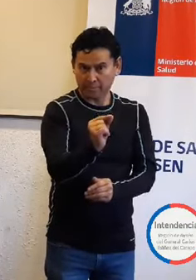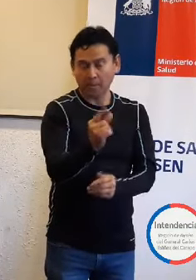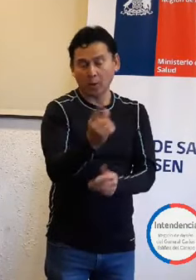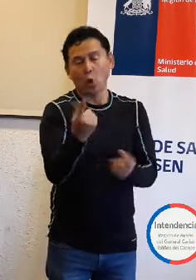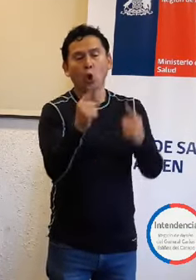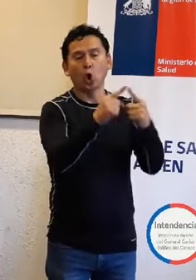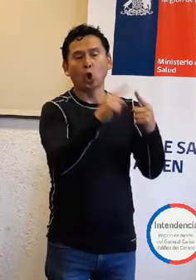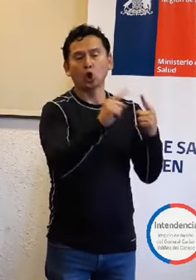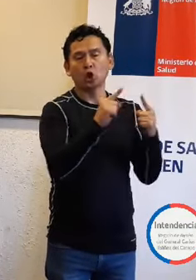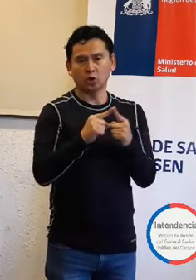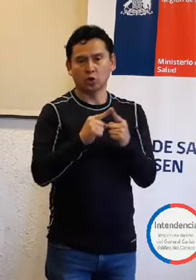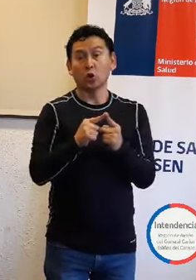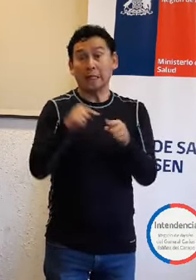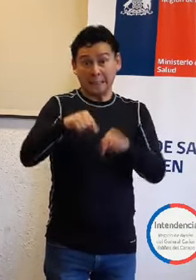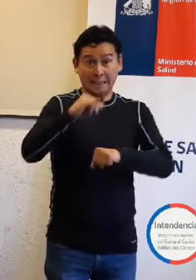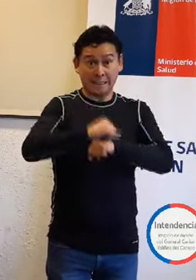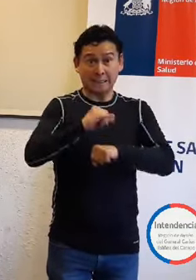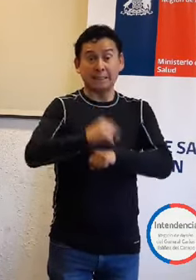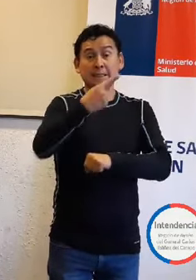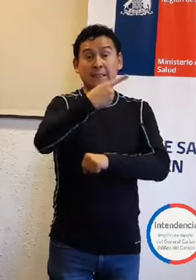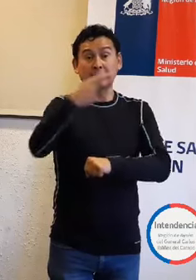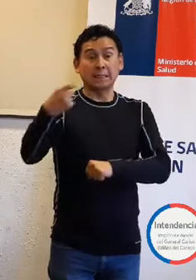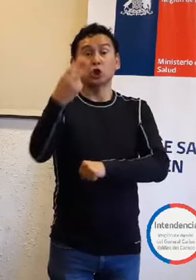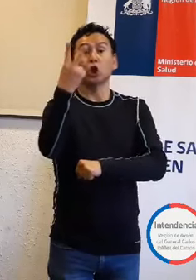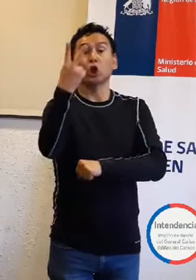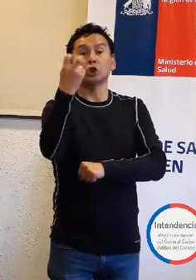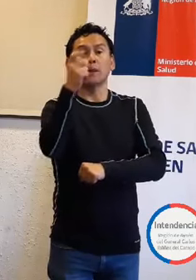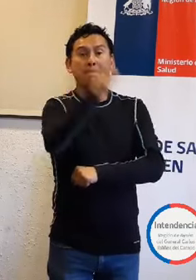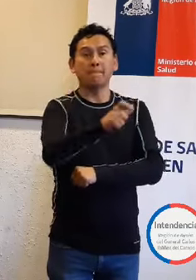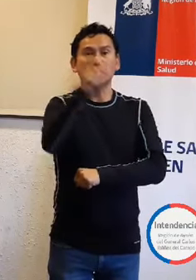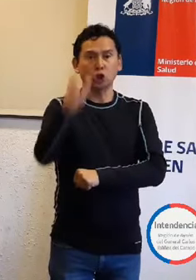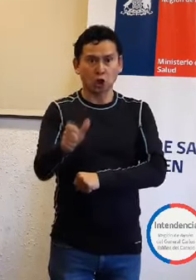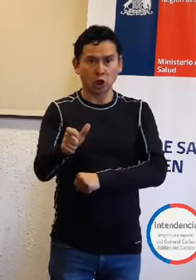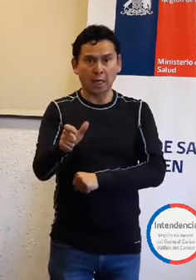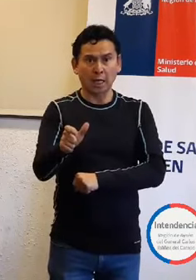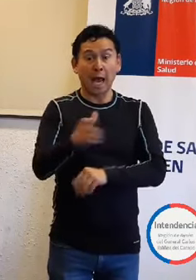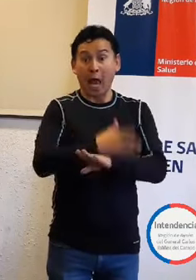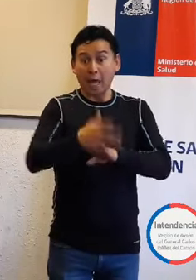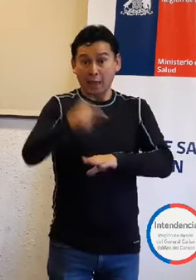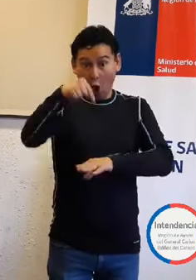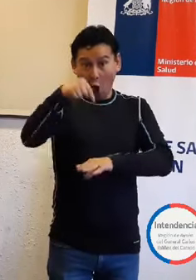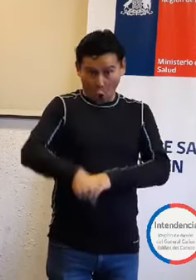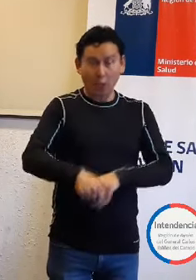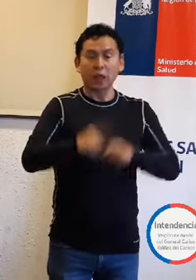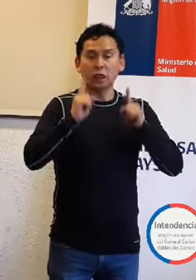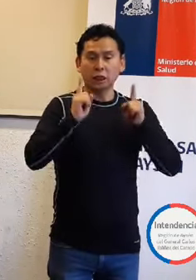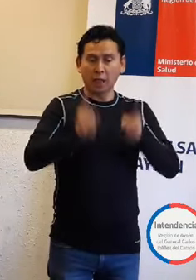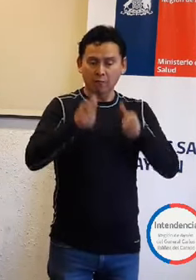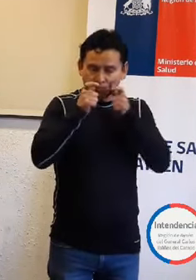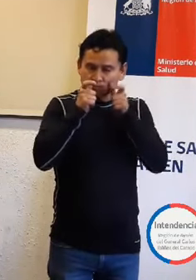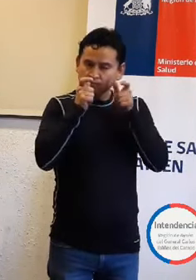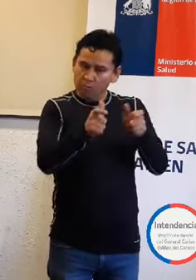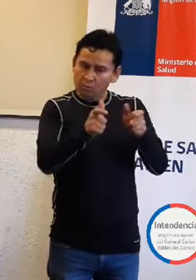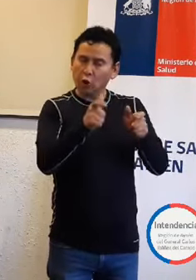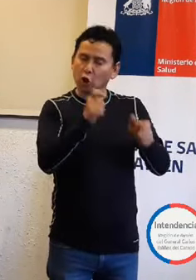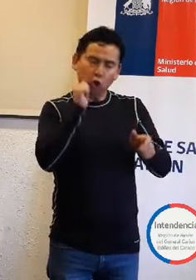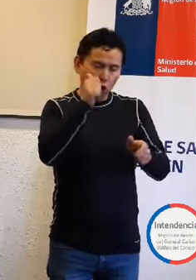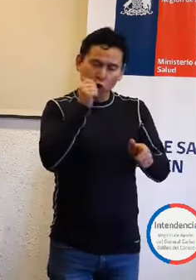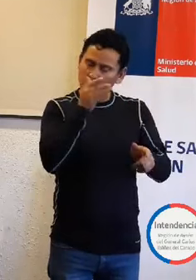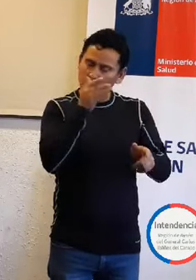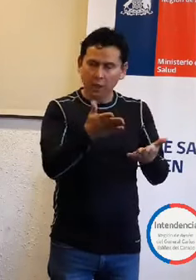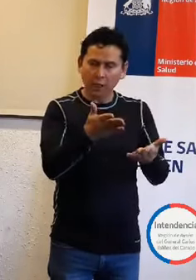contacto estrecho. En la región tenemos 112 personas que al día de hoy están siendo fiscalizadas día a día